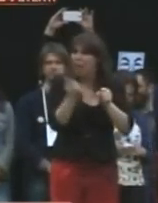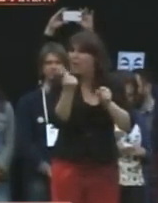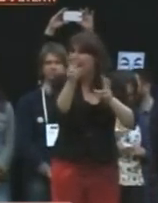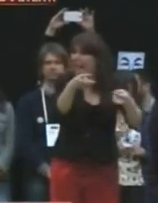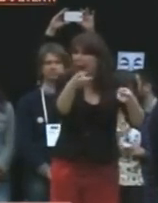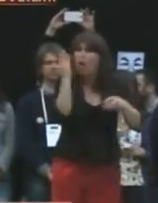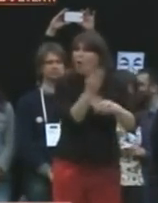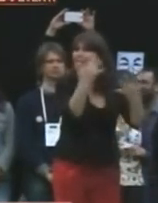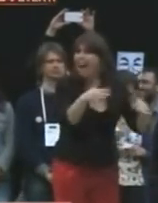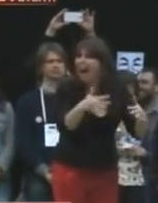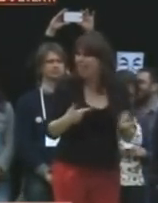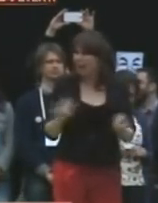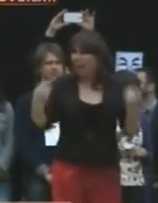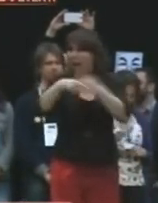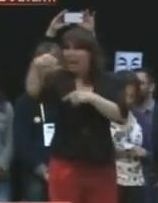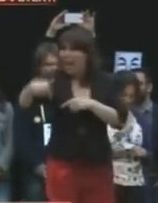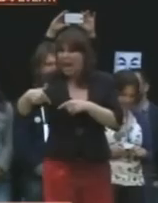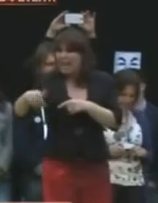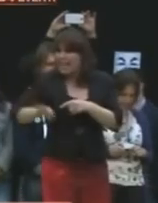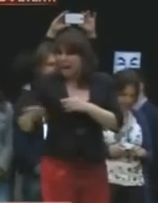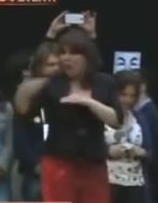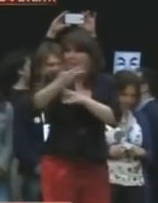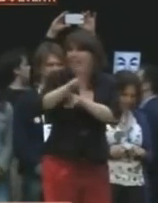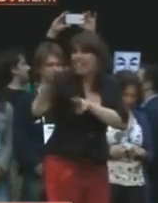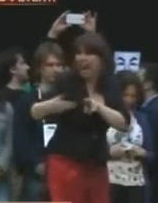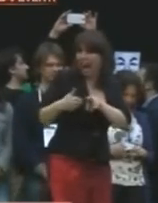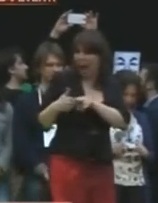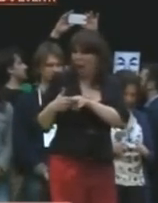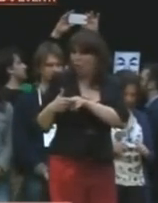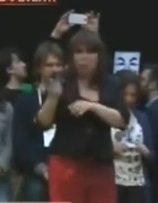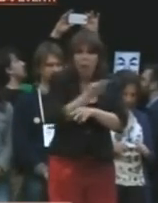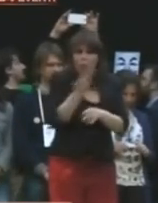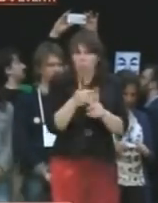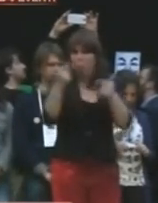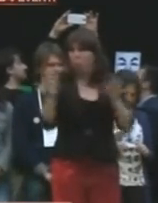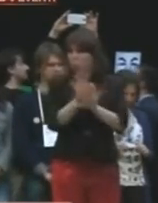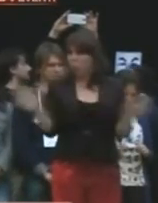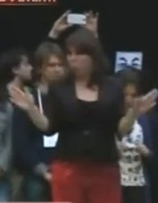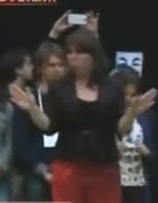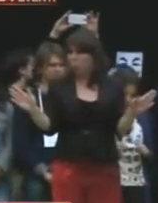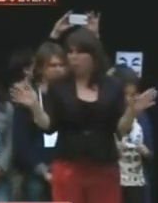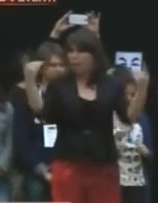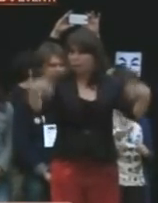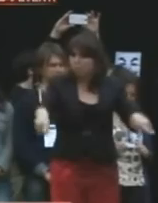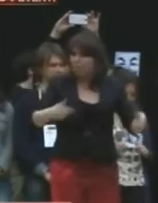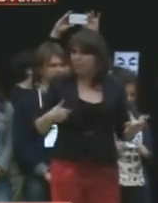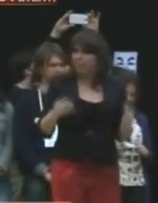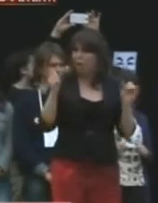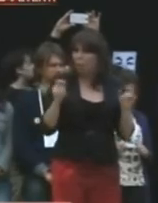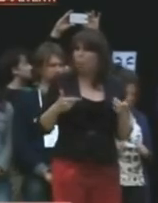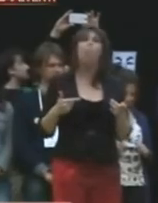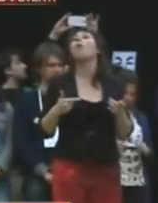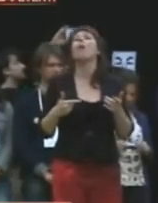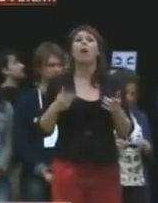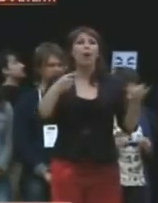parliamo, non entra più nel Senato perché l'abbiamo mandato via noi, cari signori, abbiamo fatto il voto palese, perché se non